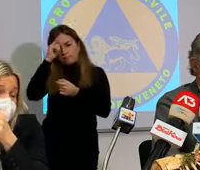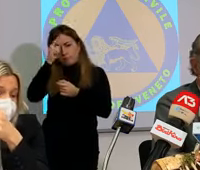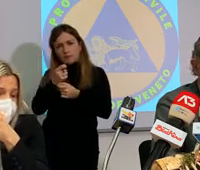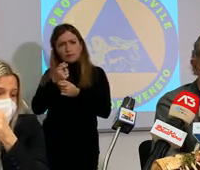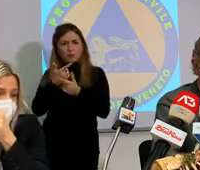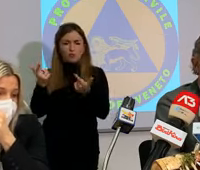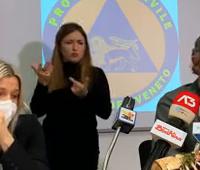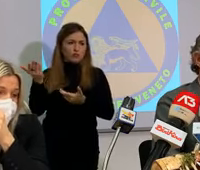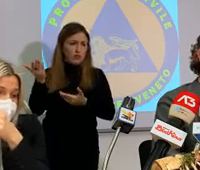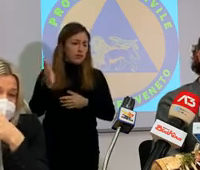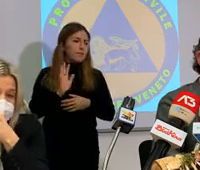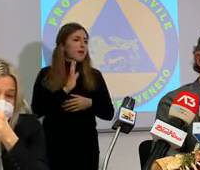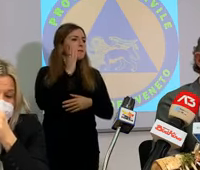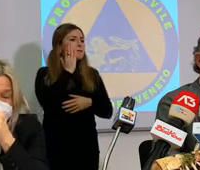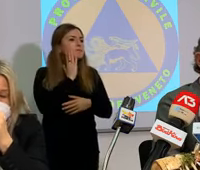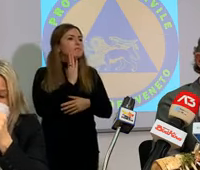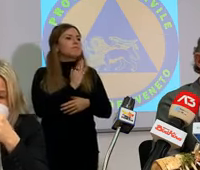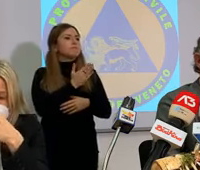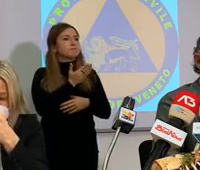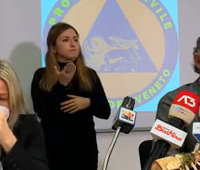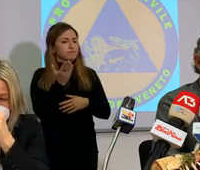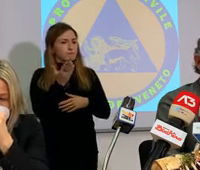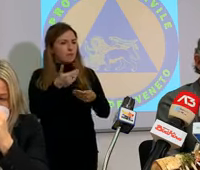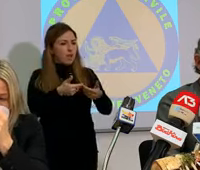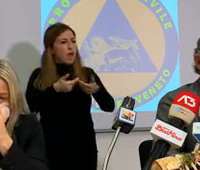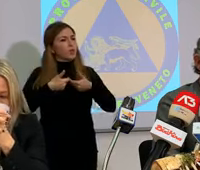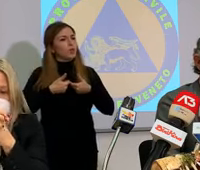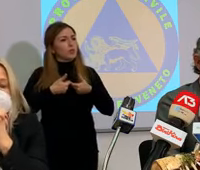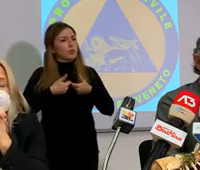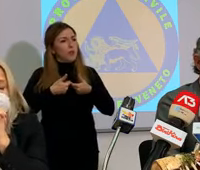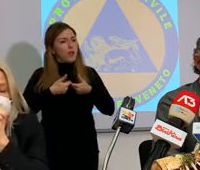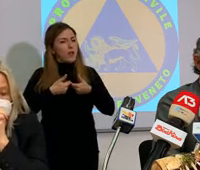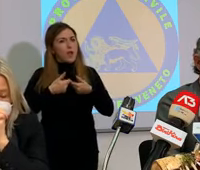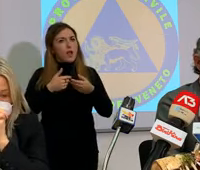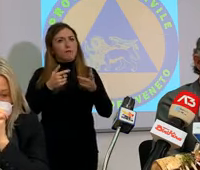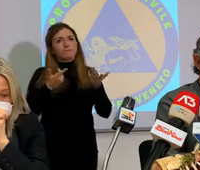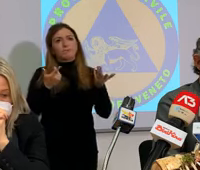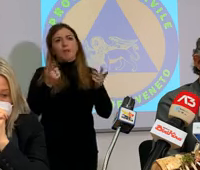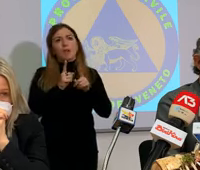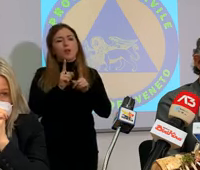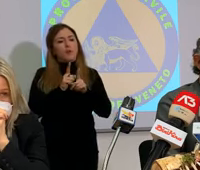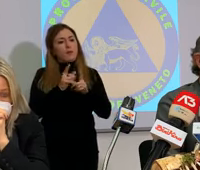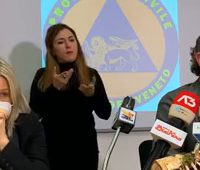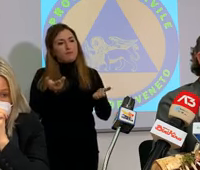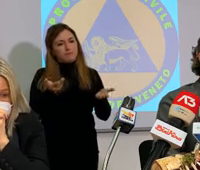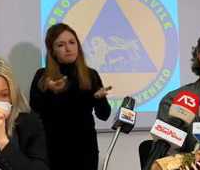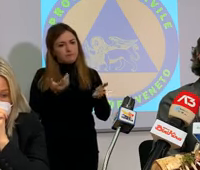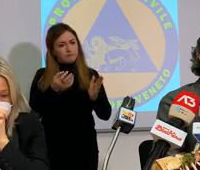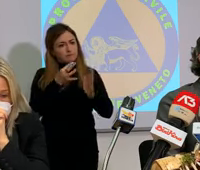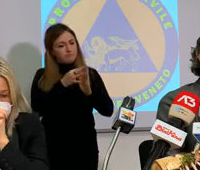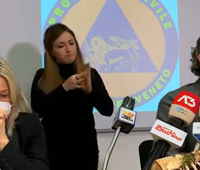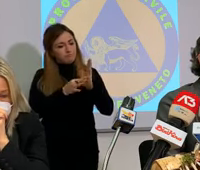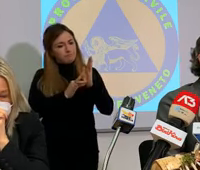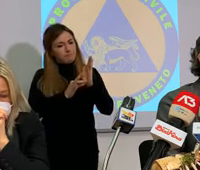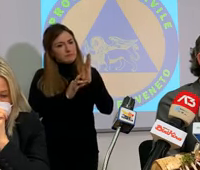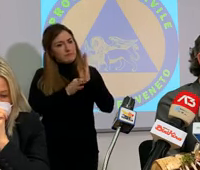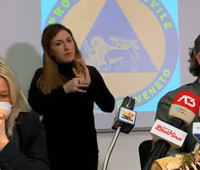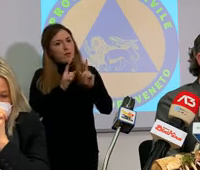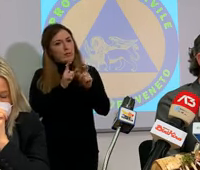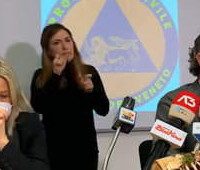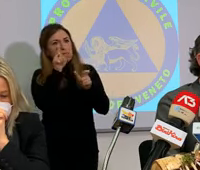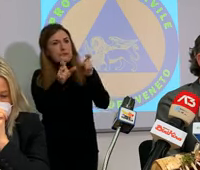però ecco dateci una mano a far capire che questi non sono atti come si può dire di persecuzione perché vedo che